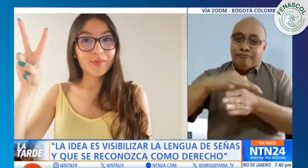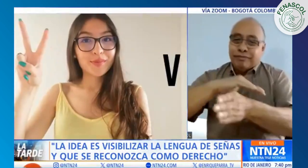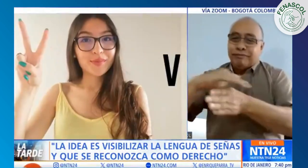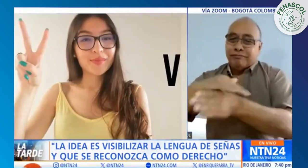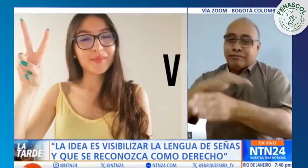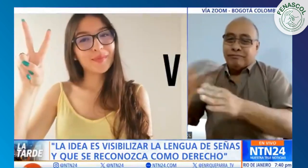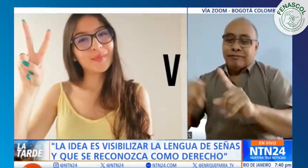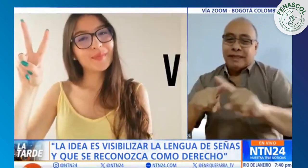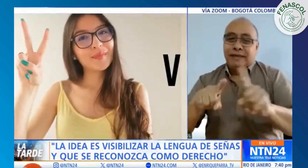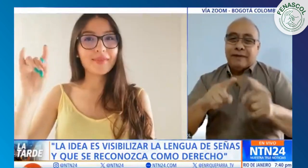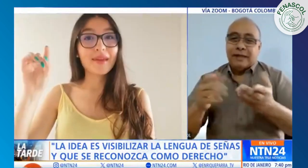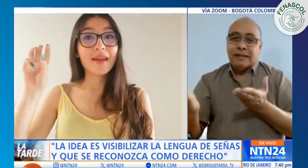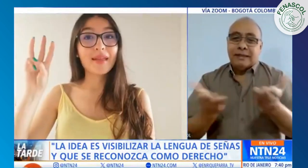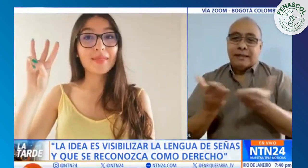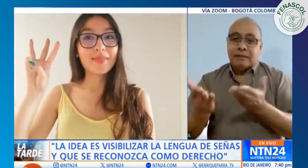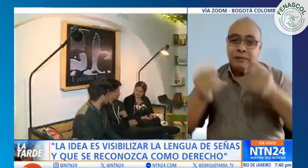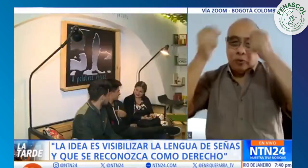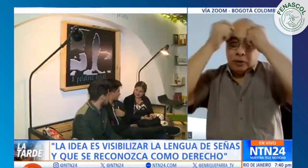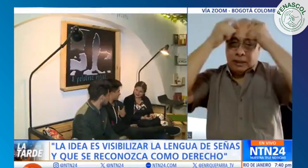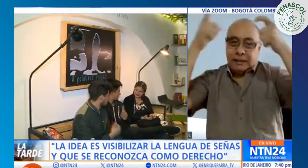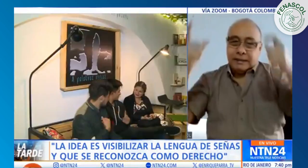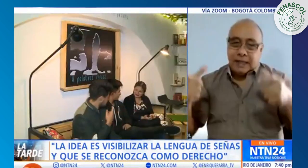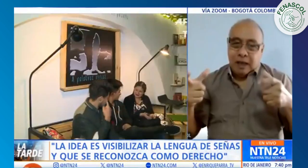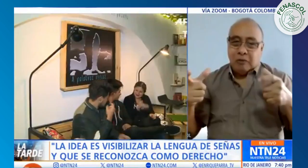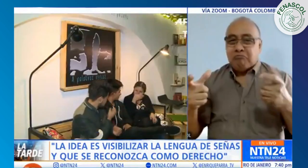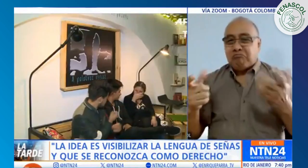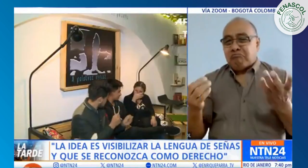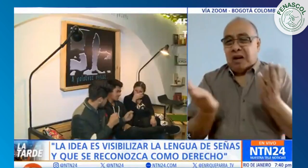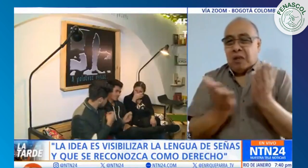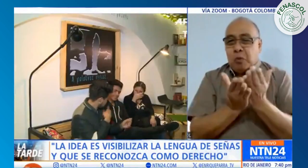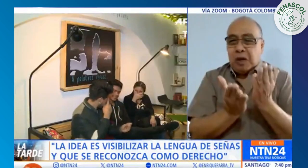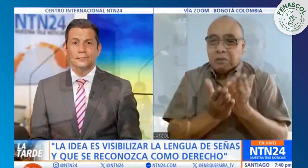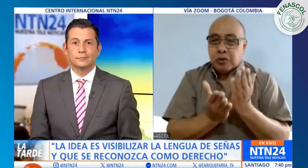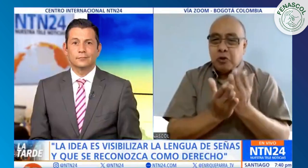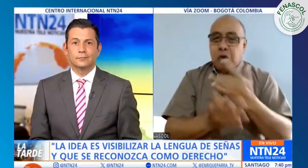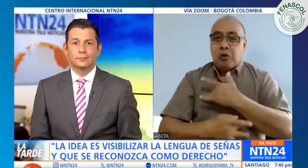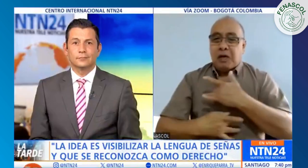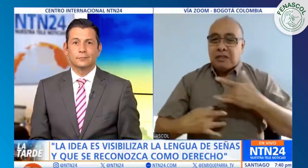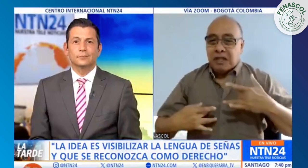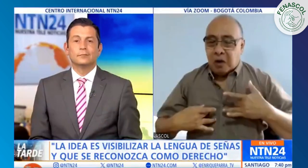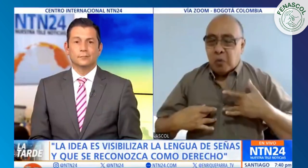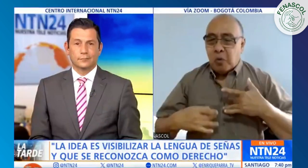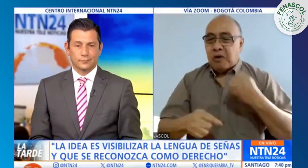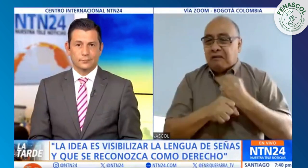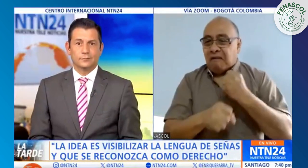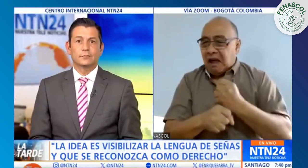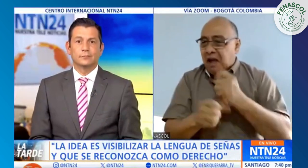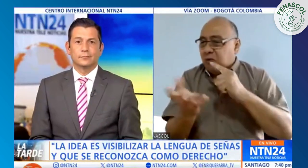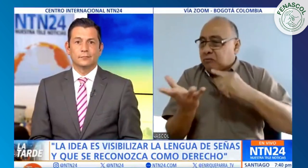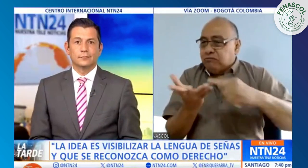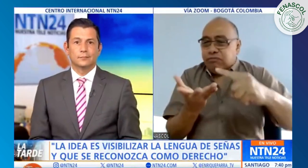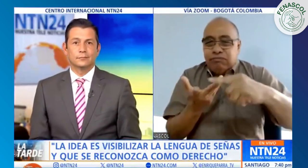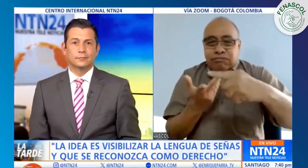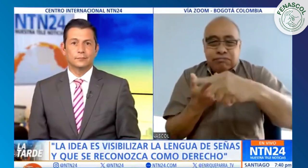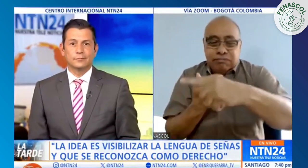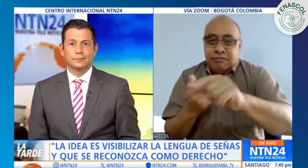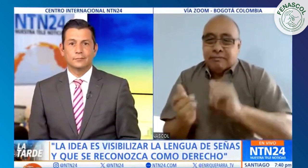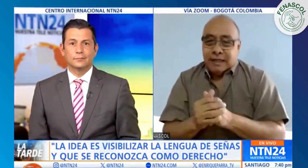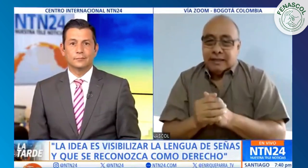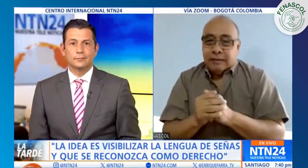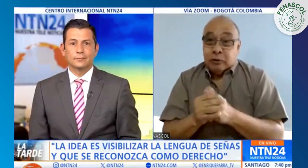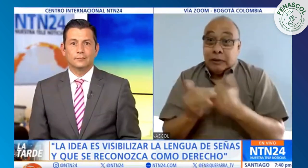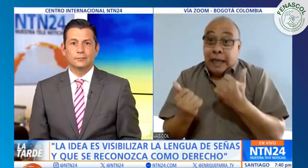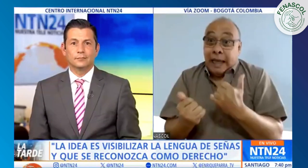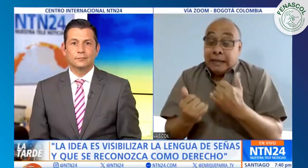que nosotros podamos efectivamente acceder a diferentes servicios estatales, a la educación, a la salud, al